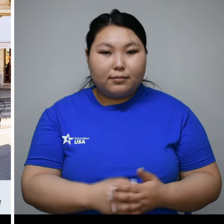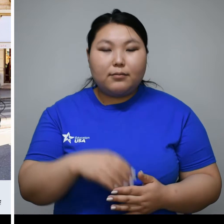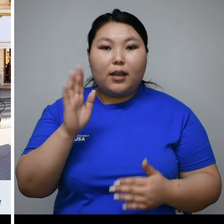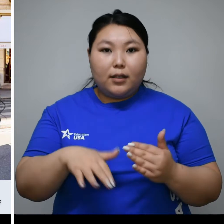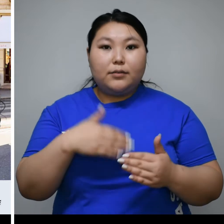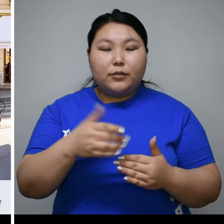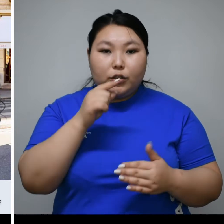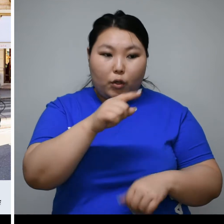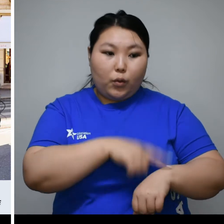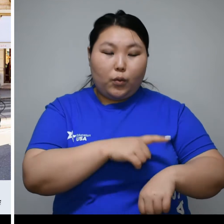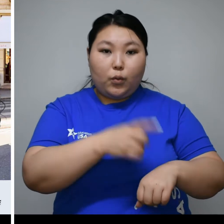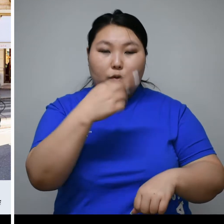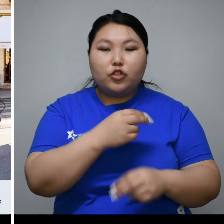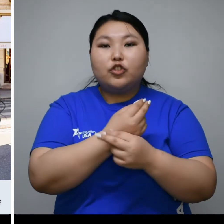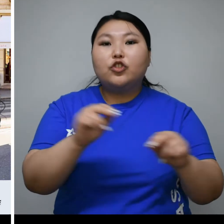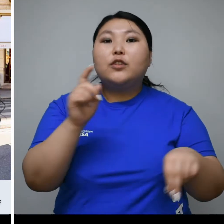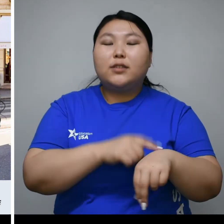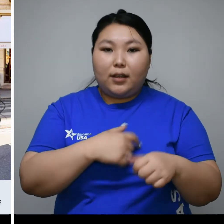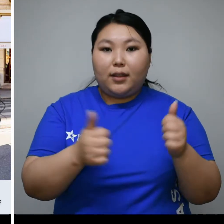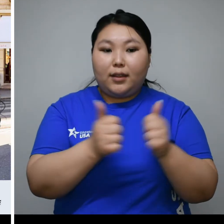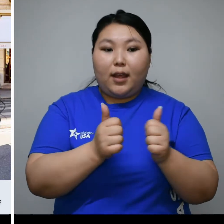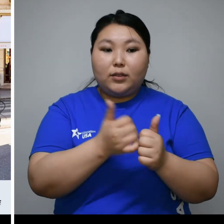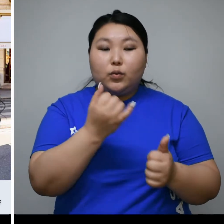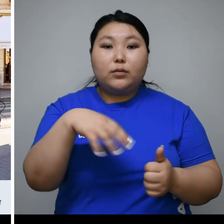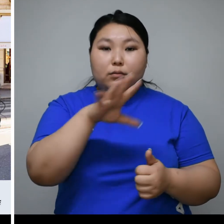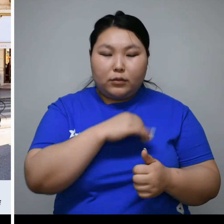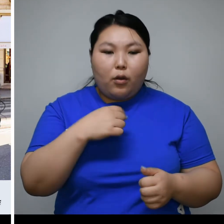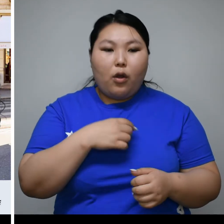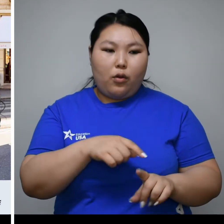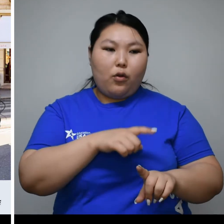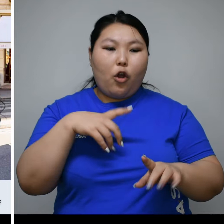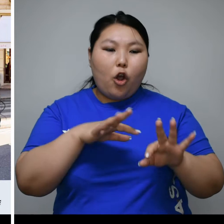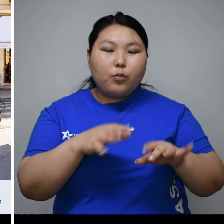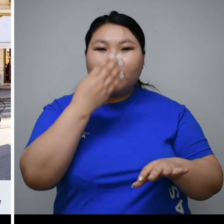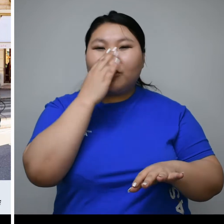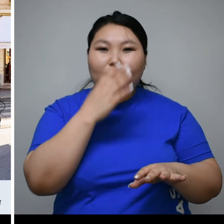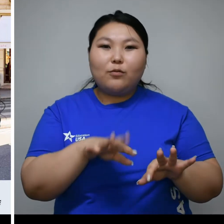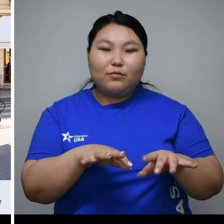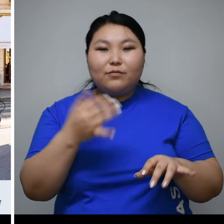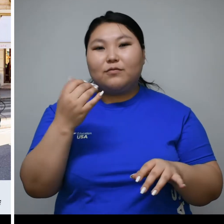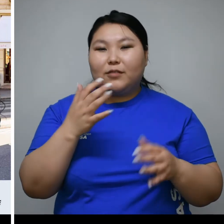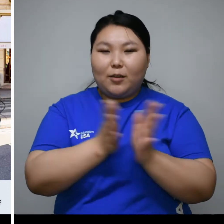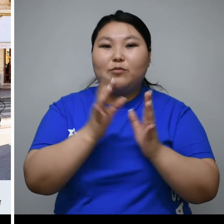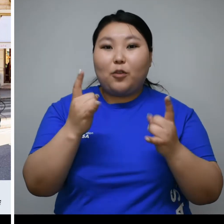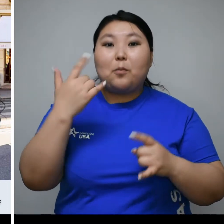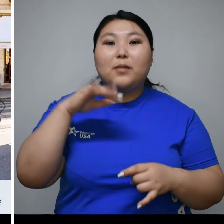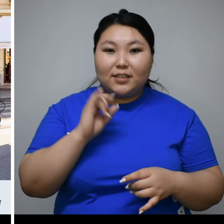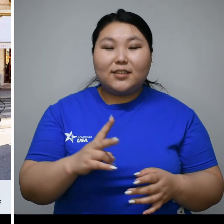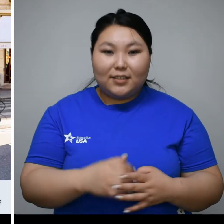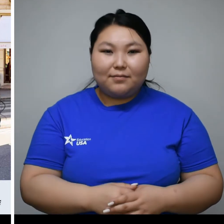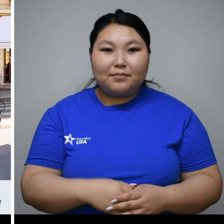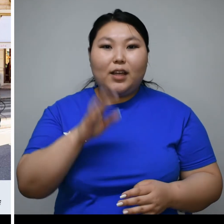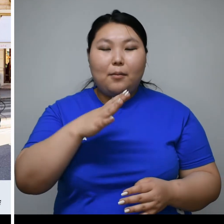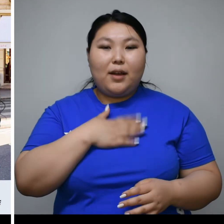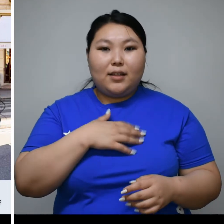За тэгээд тэр үед бас чөлөө цагаараа найзуудтайгаа би Overwatch гэдэг компьютерийн тоглоом байдаг. Тэрийг тоглоддаг байсан